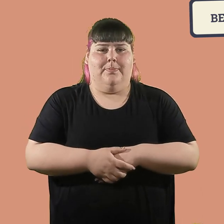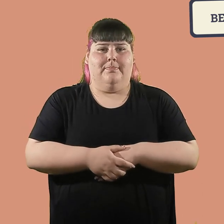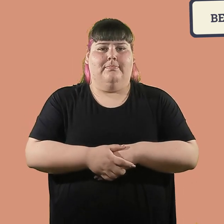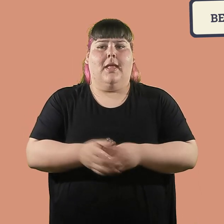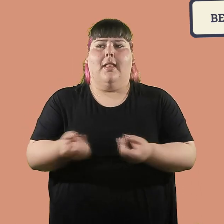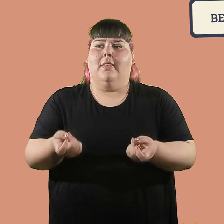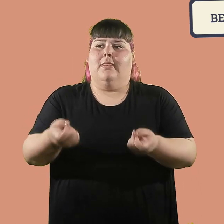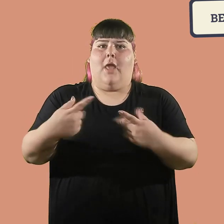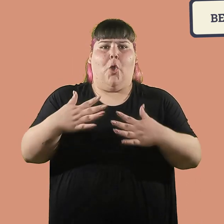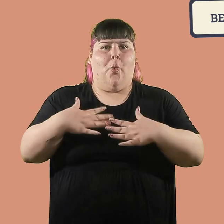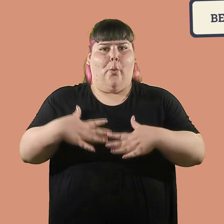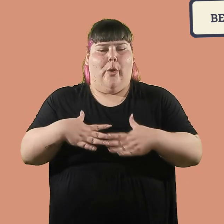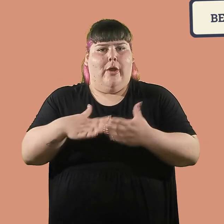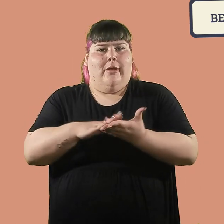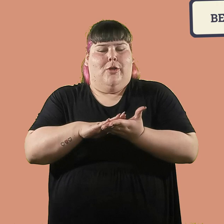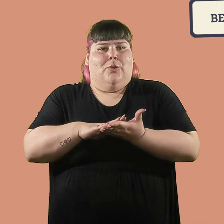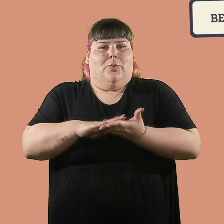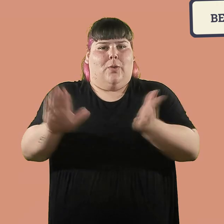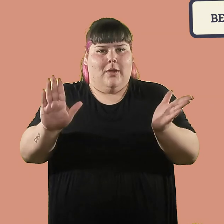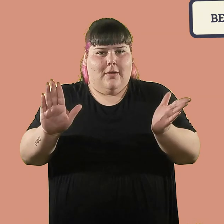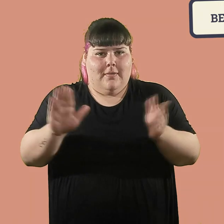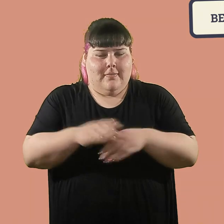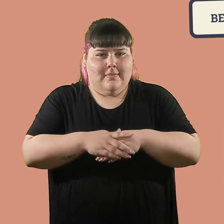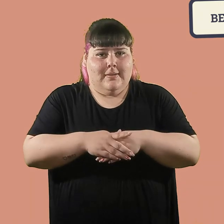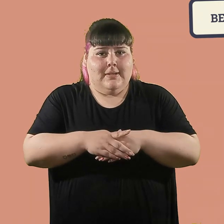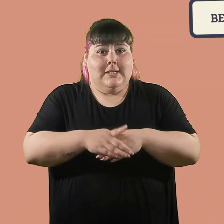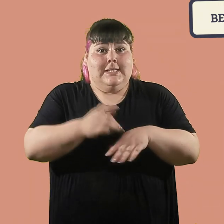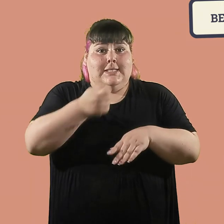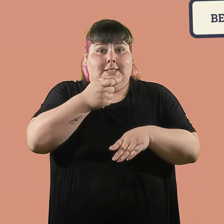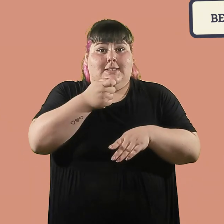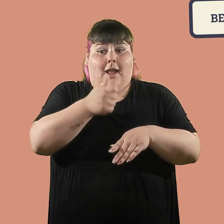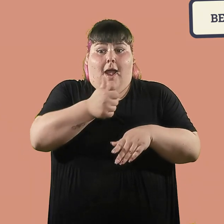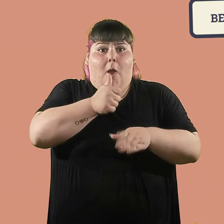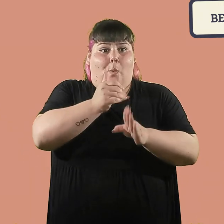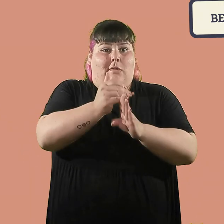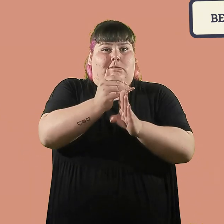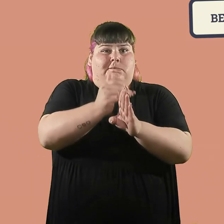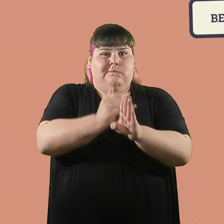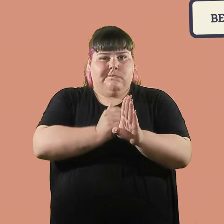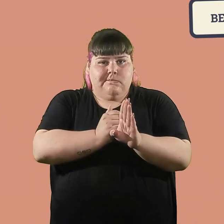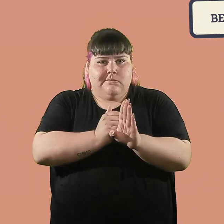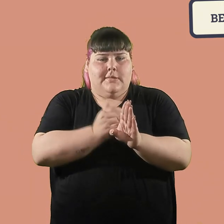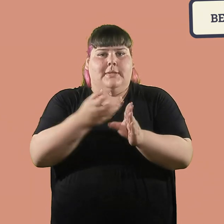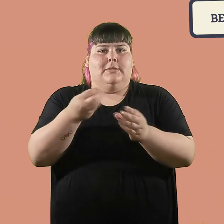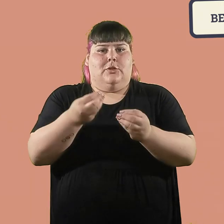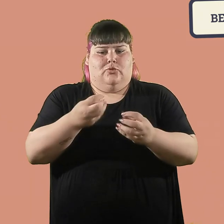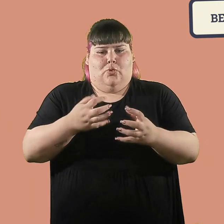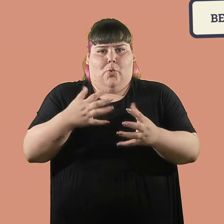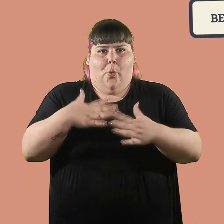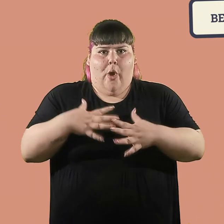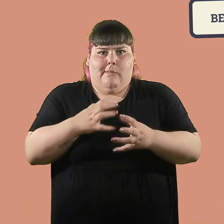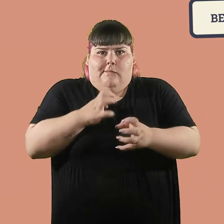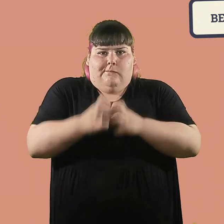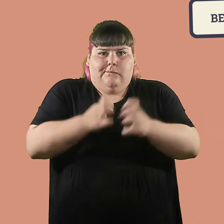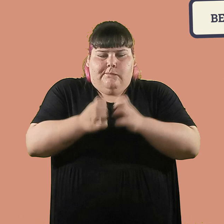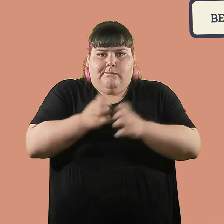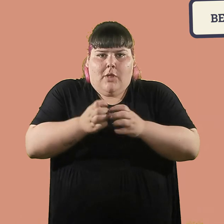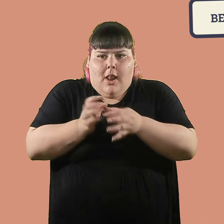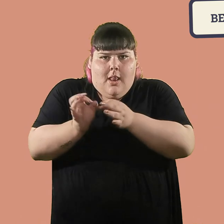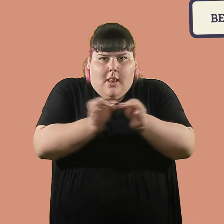Ayuda a rejuvenecer el organismo, puesto que al haber un faltante de fluidos, el cuerpo genera nuevas células y